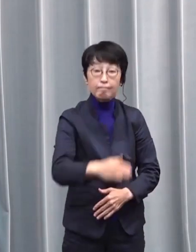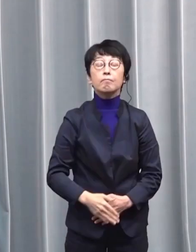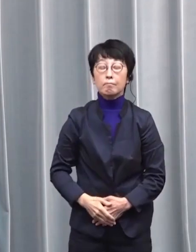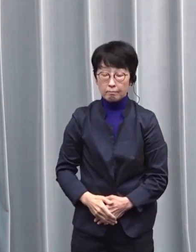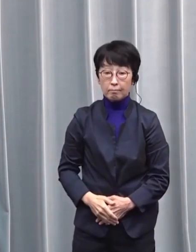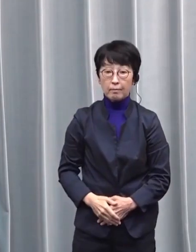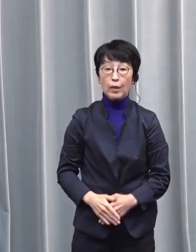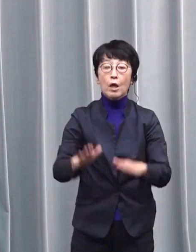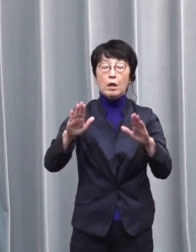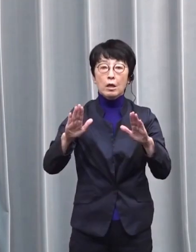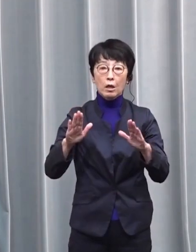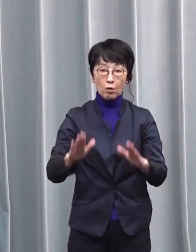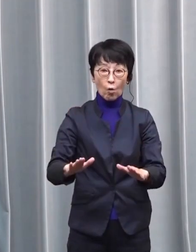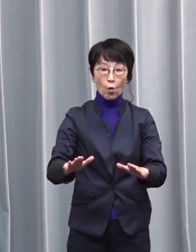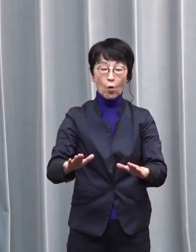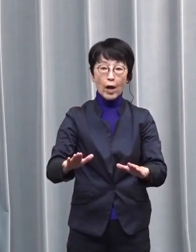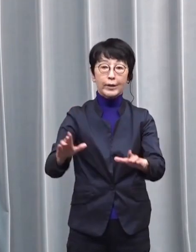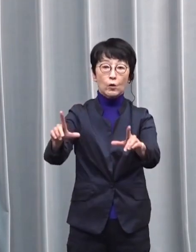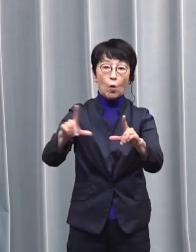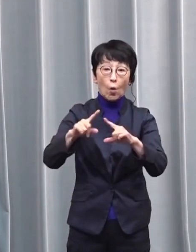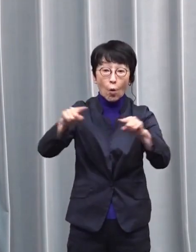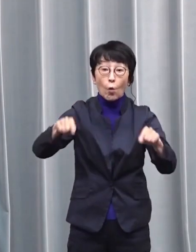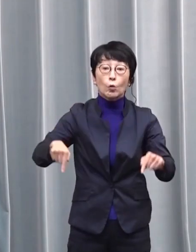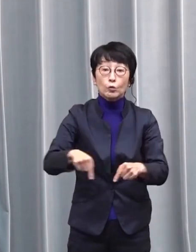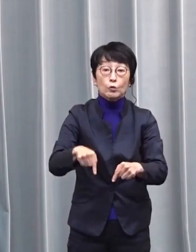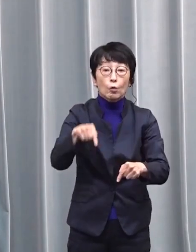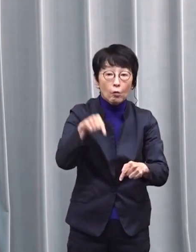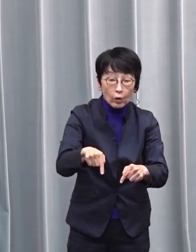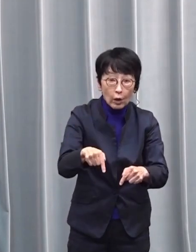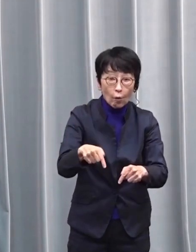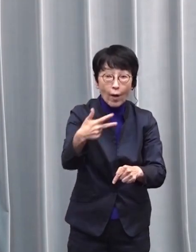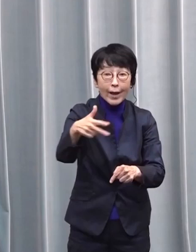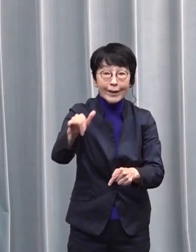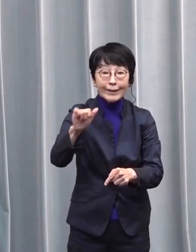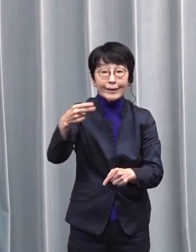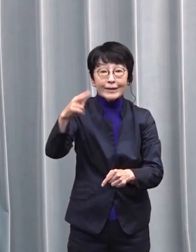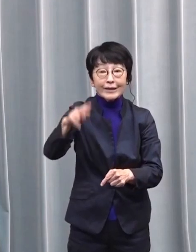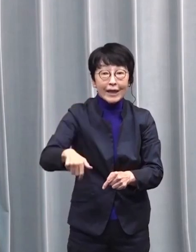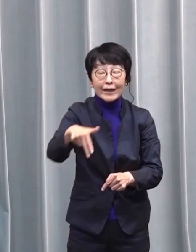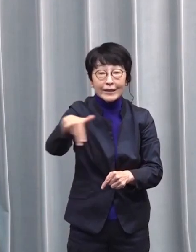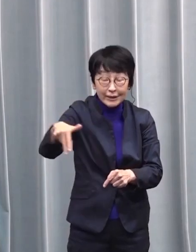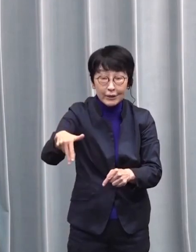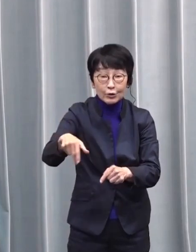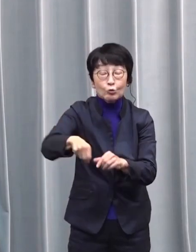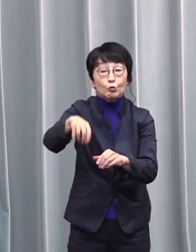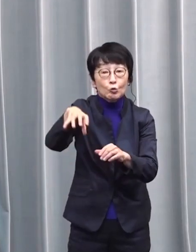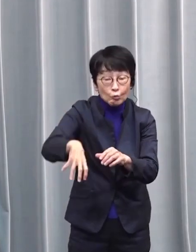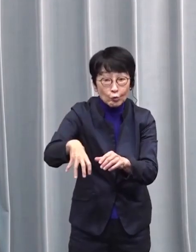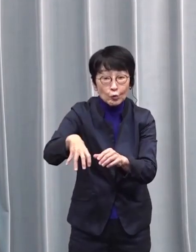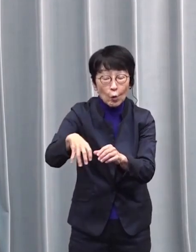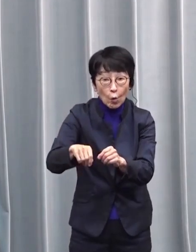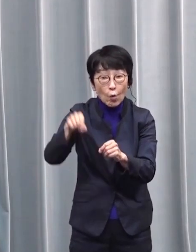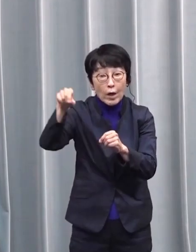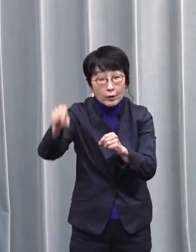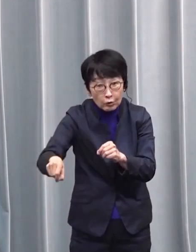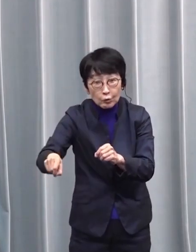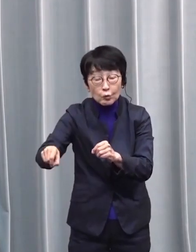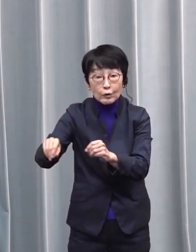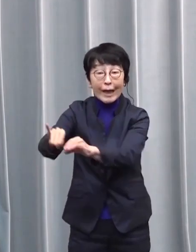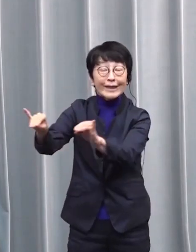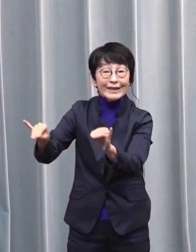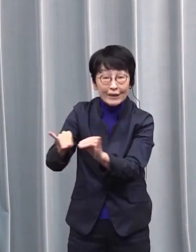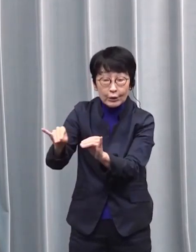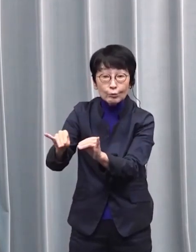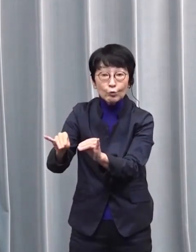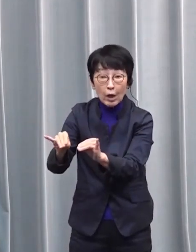報告書の性質は、ジャニーズ事務所の設置したチームが同事務所に対して提出したものと承